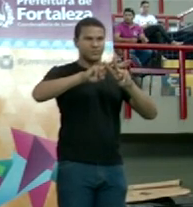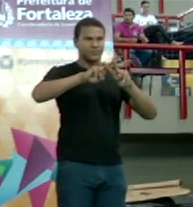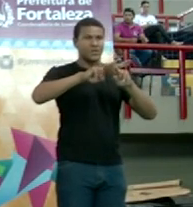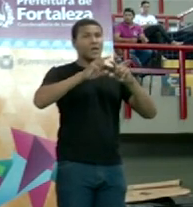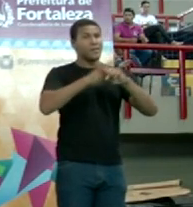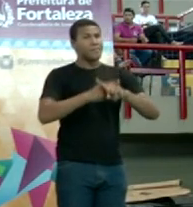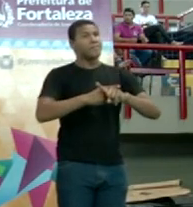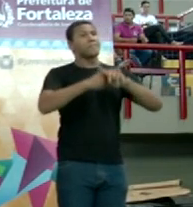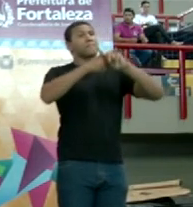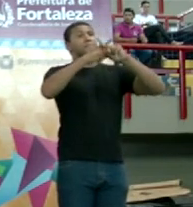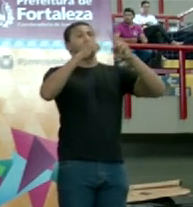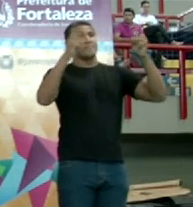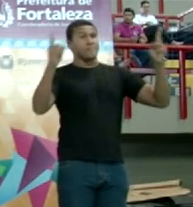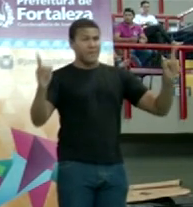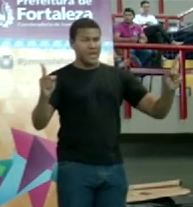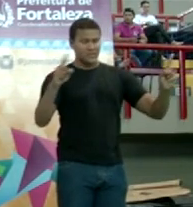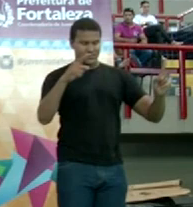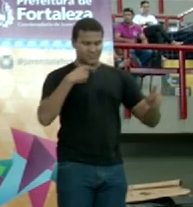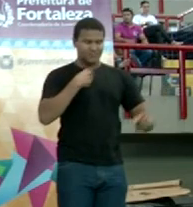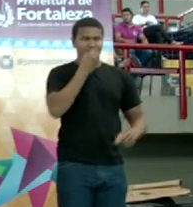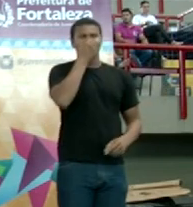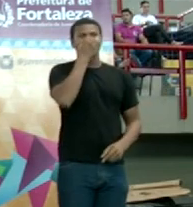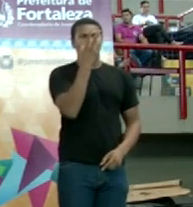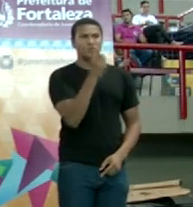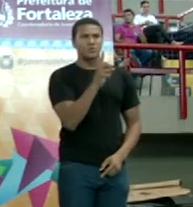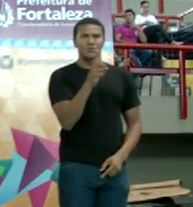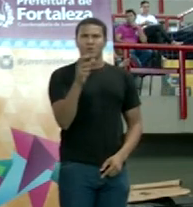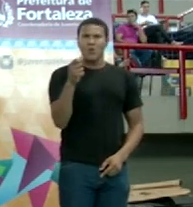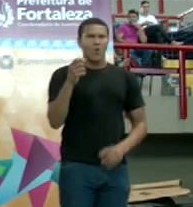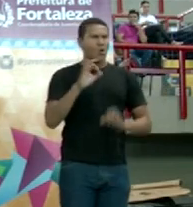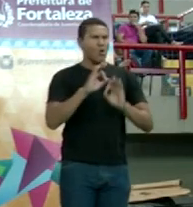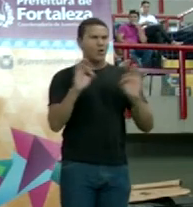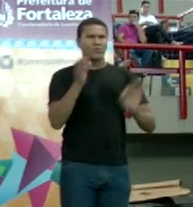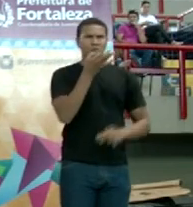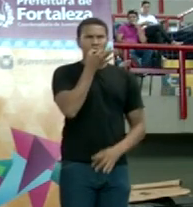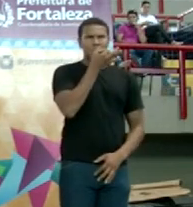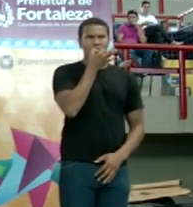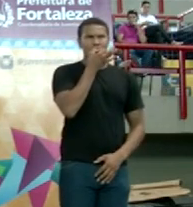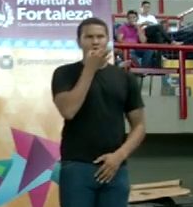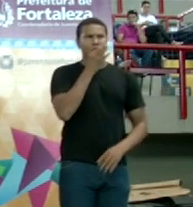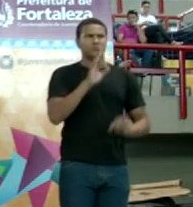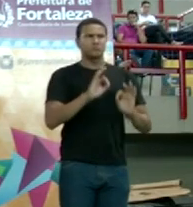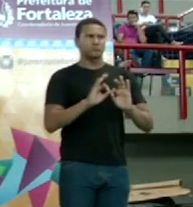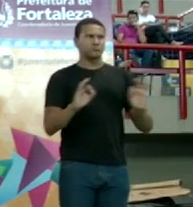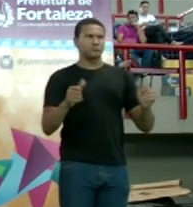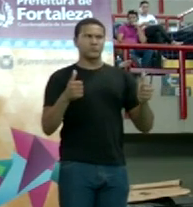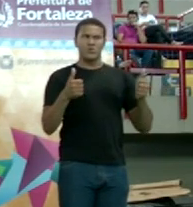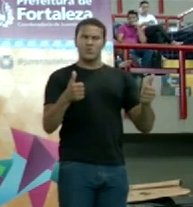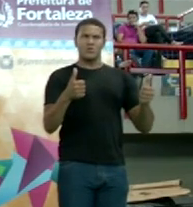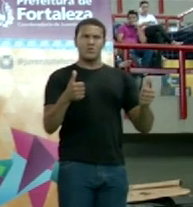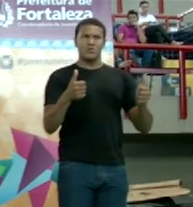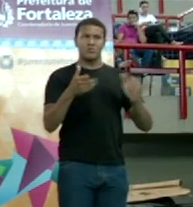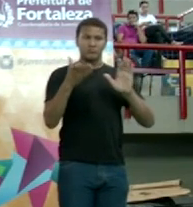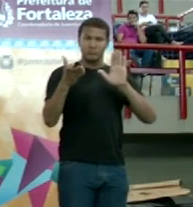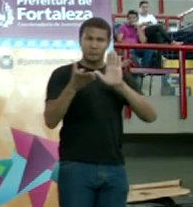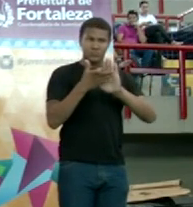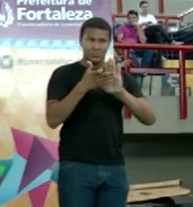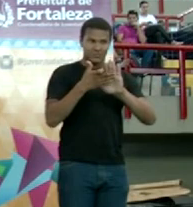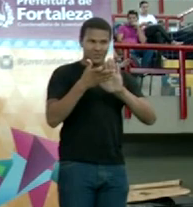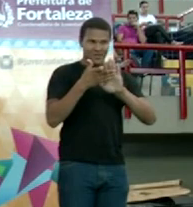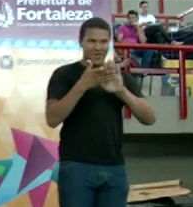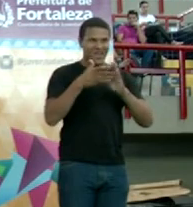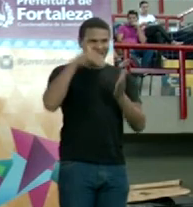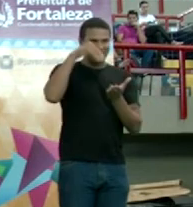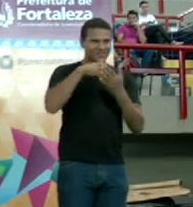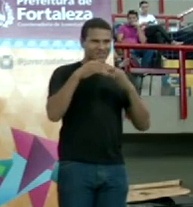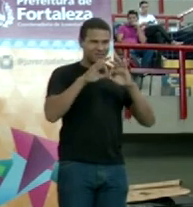medida não seria a melhor solução. A tese dele está ótima. A tese dele é essa última frase. No entanto,